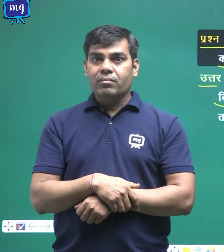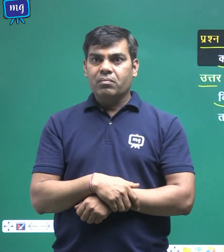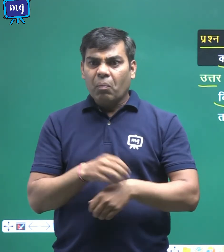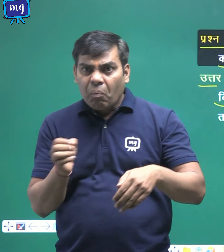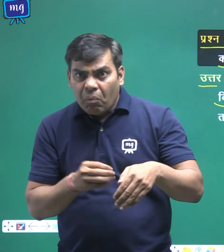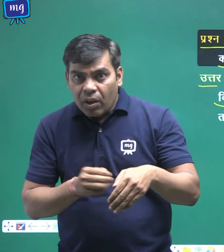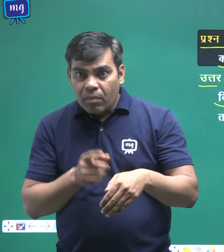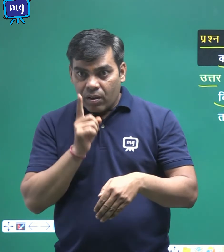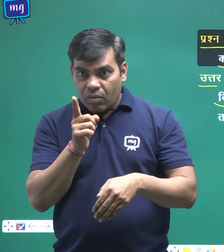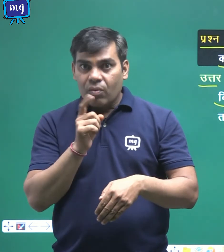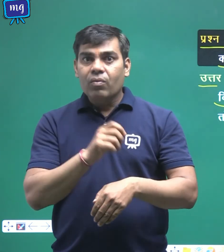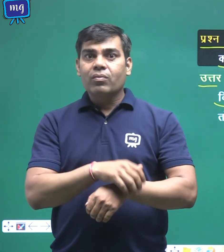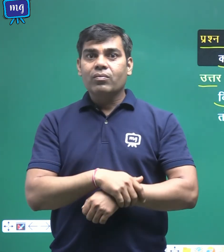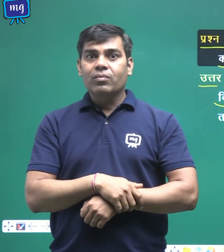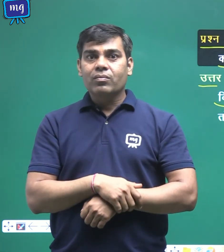बेईमान हो,